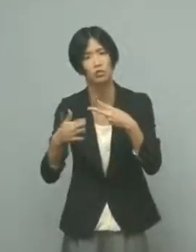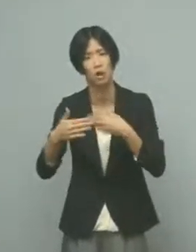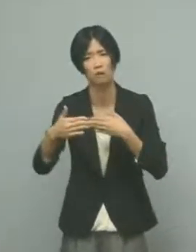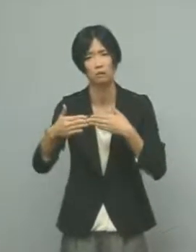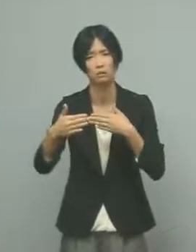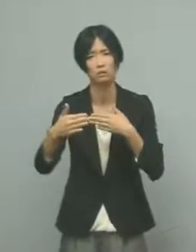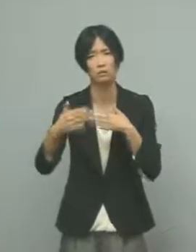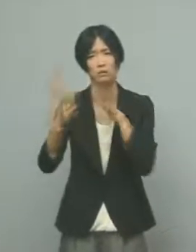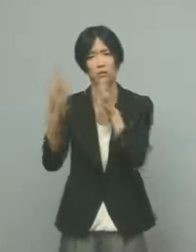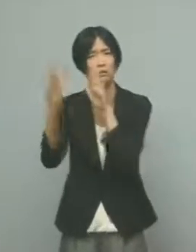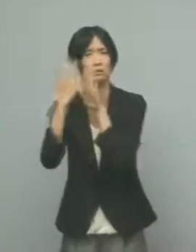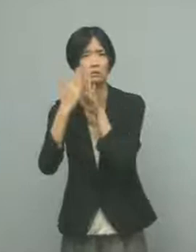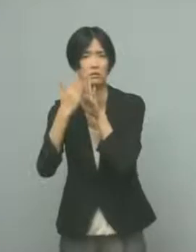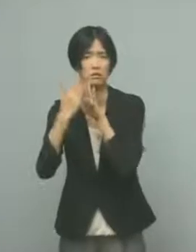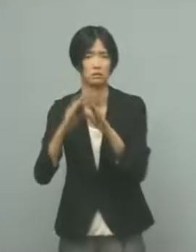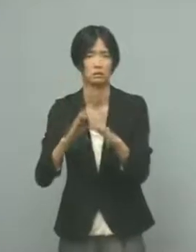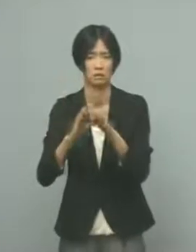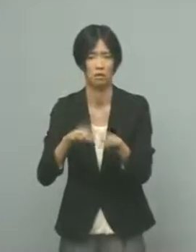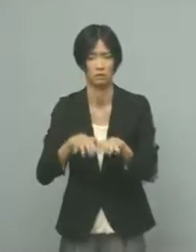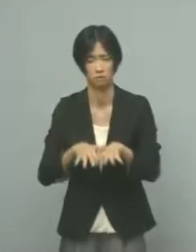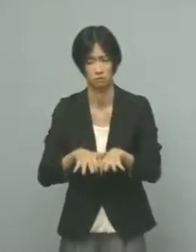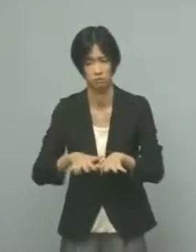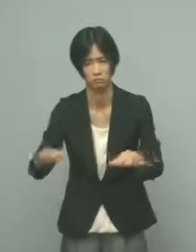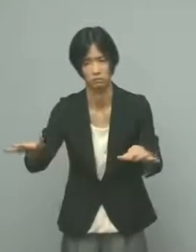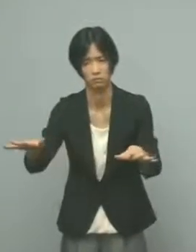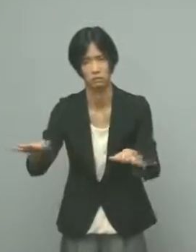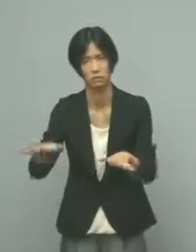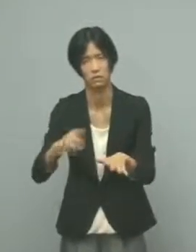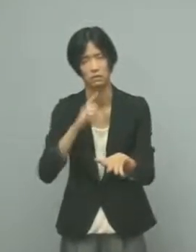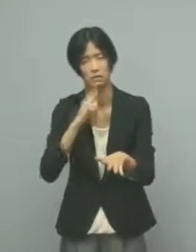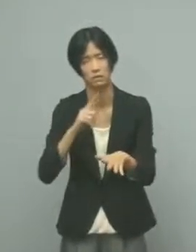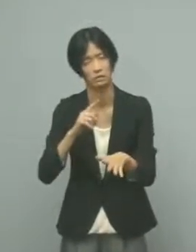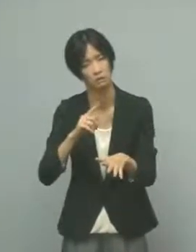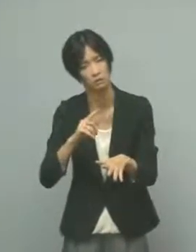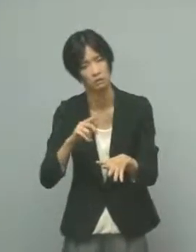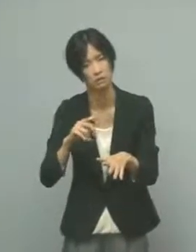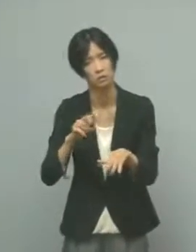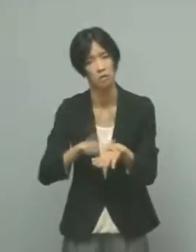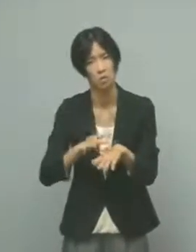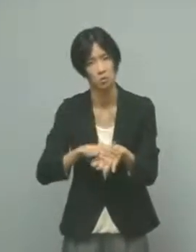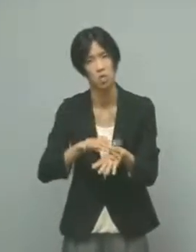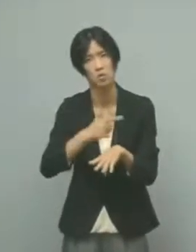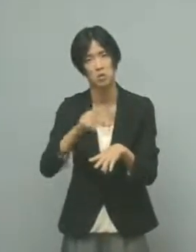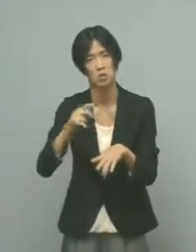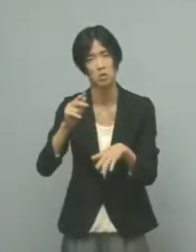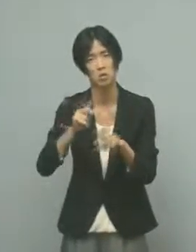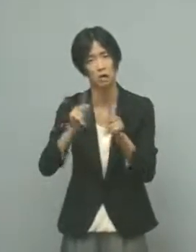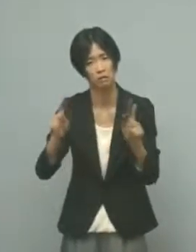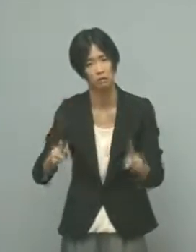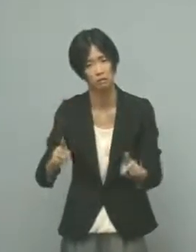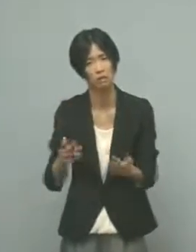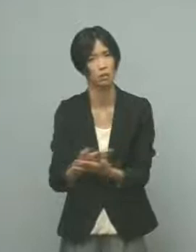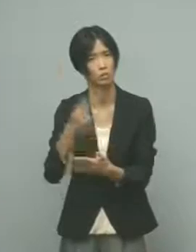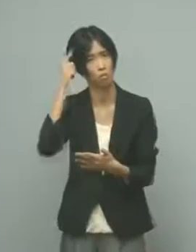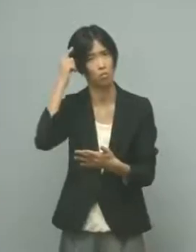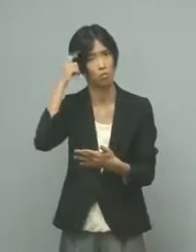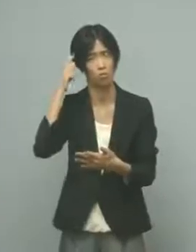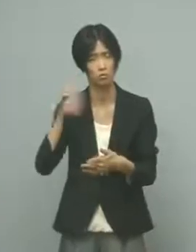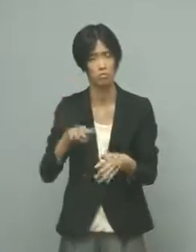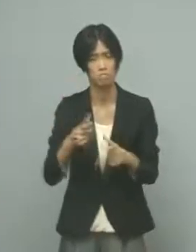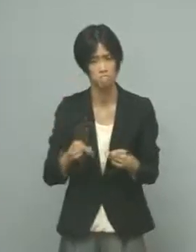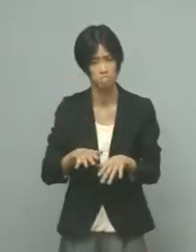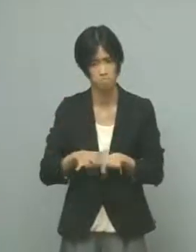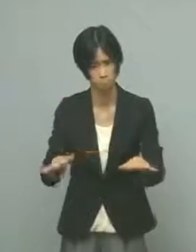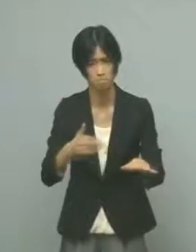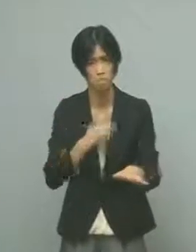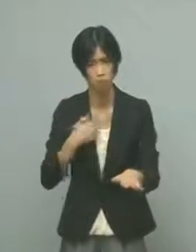は、一つの課題だと思うんですけど、 そうですね、 その部分はこう浸透できるというふうにこう知事は お